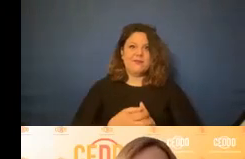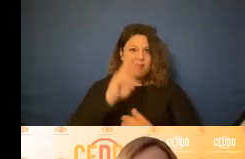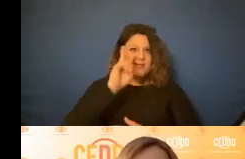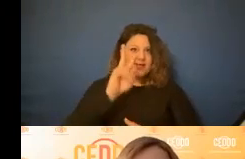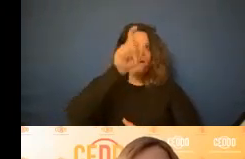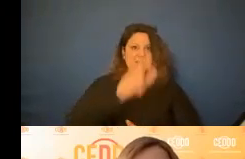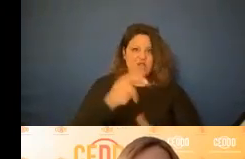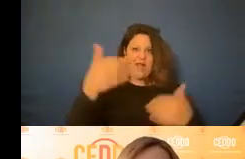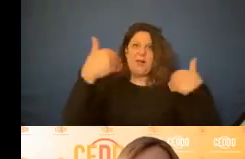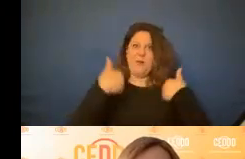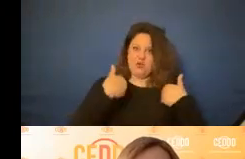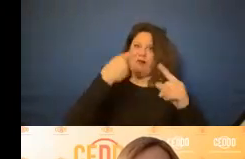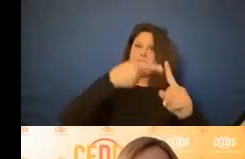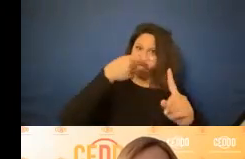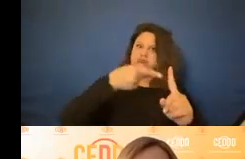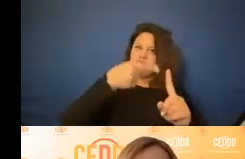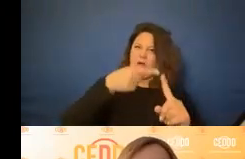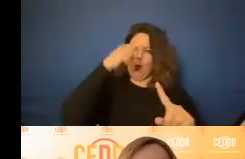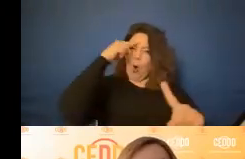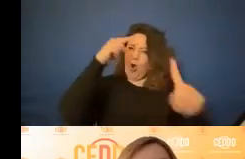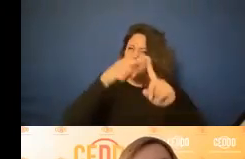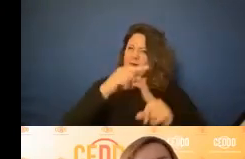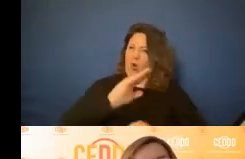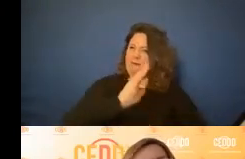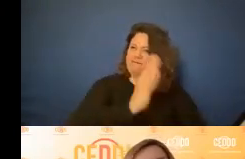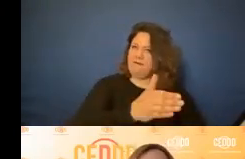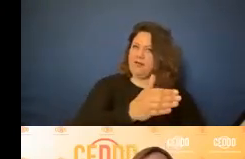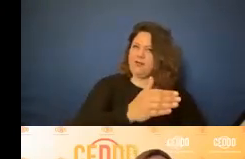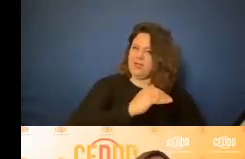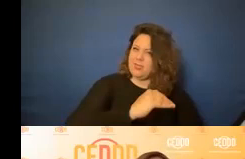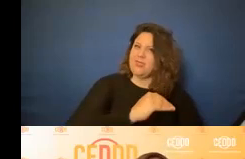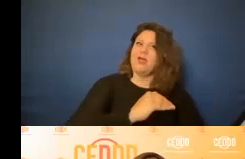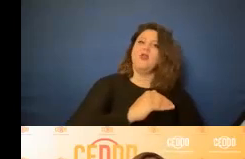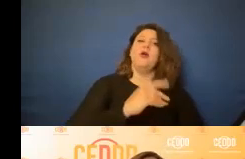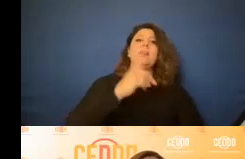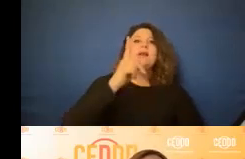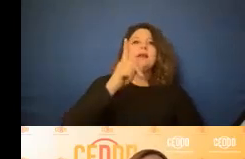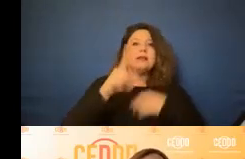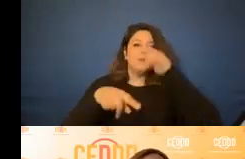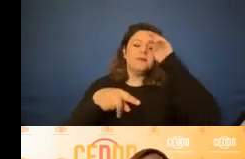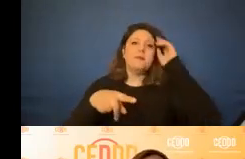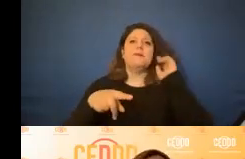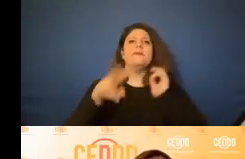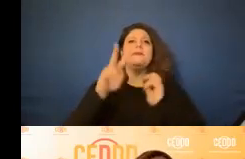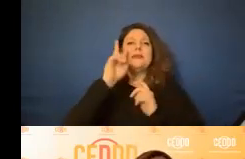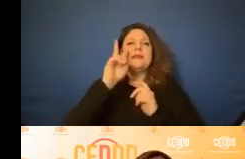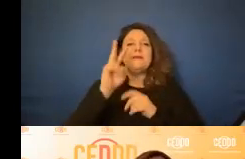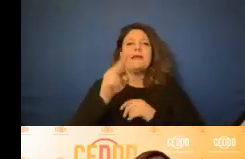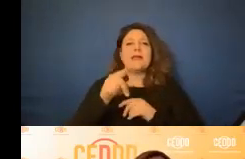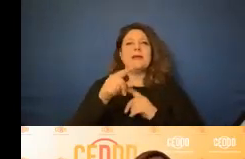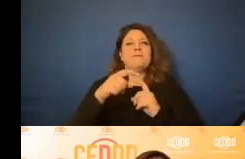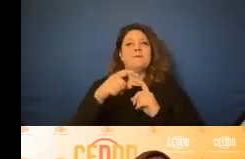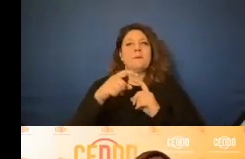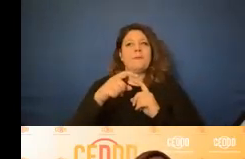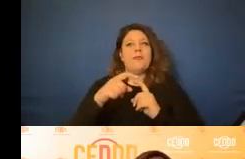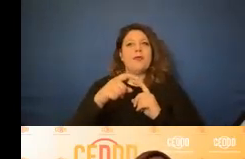agresores con esa intencionalidad de hacer daño, se intenta hacer ver esa persistencia y esa intencionalidad de hacer daño. Por si no